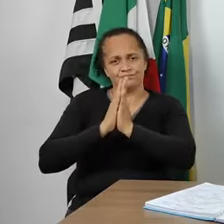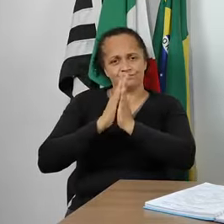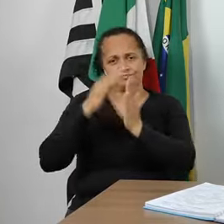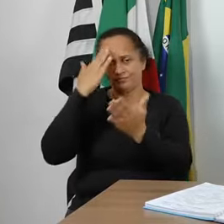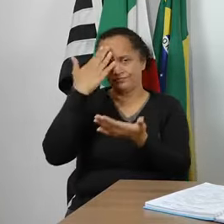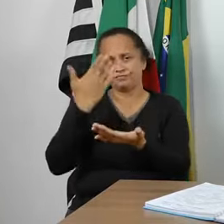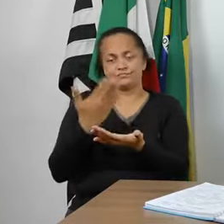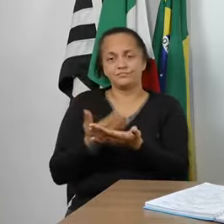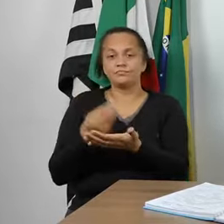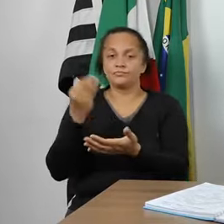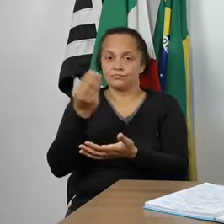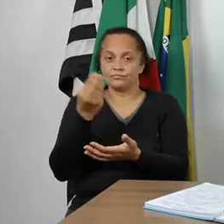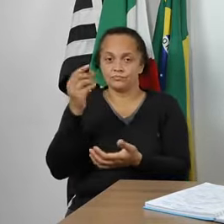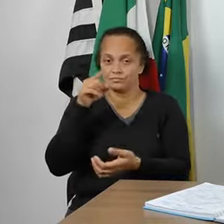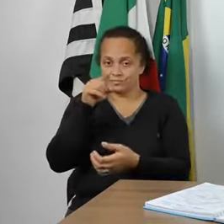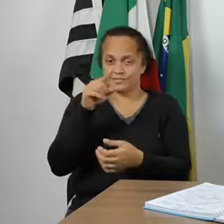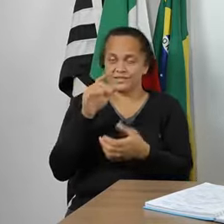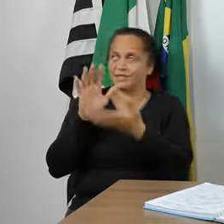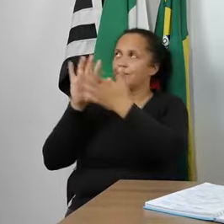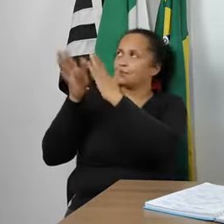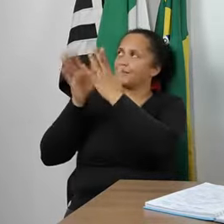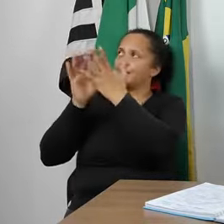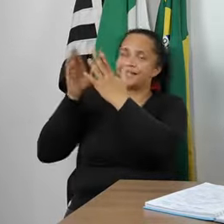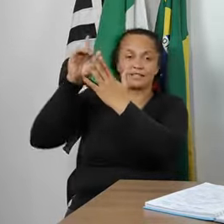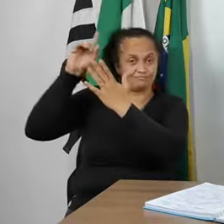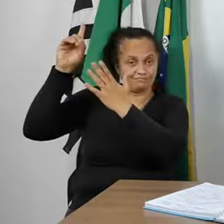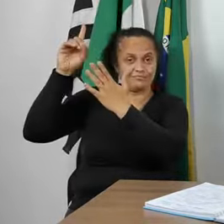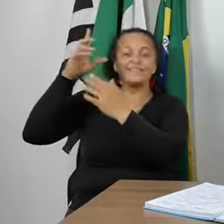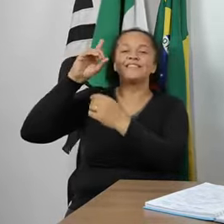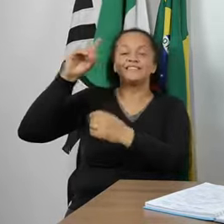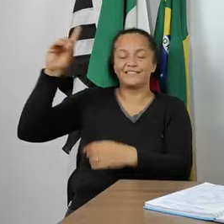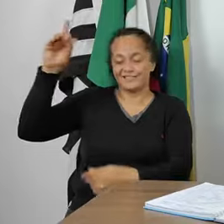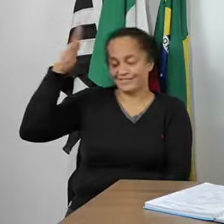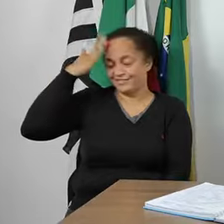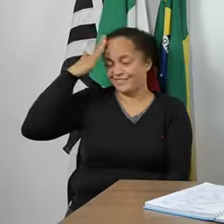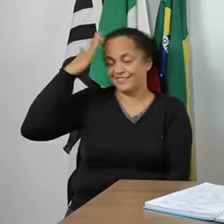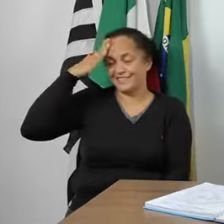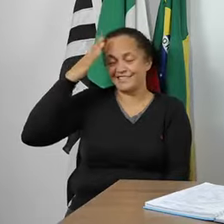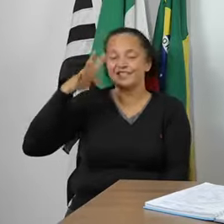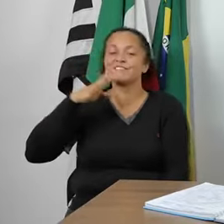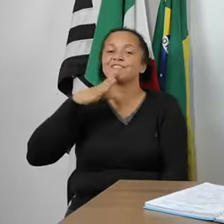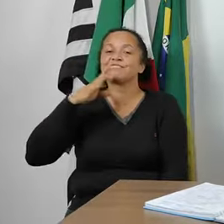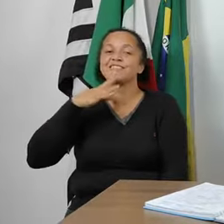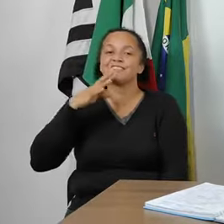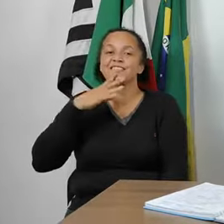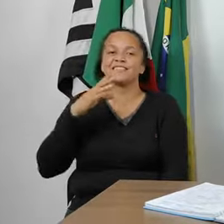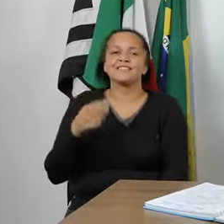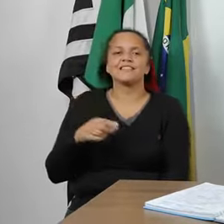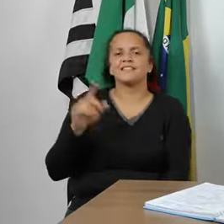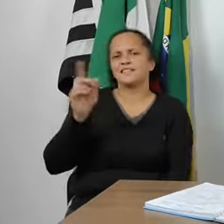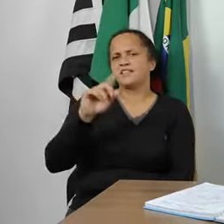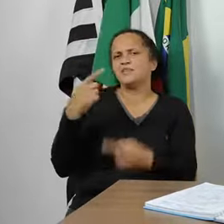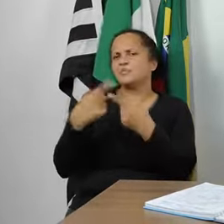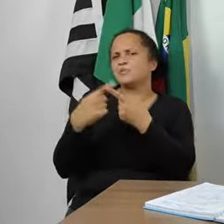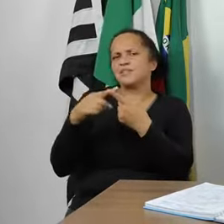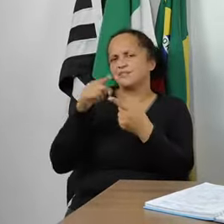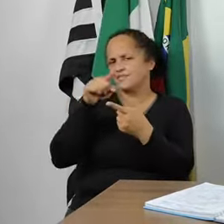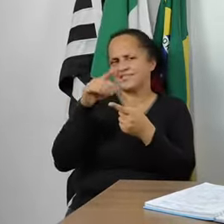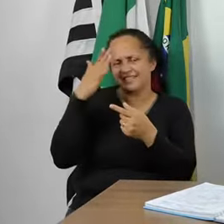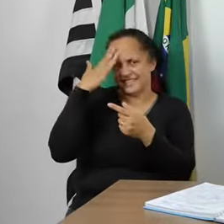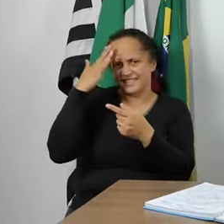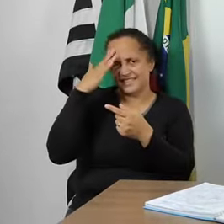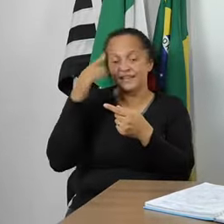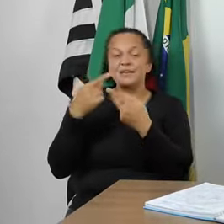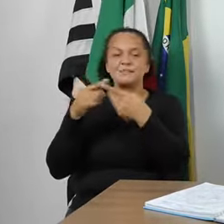você fala com Deus, Ele te ouve, não por você mesmo, não pelo que você possa fazer, não pelos seus méritos, mas pelo